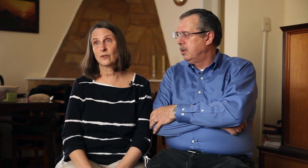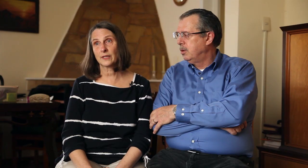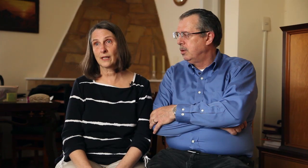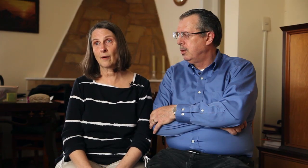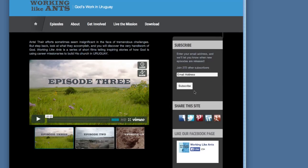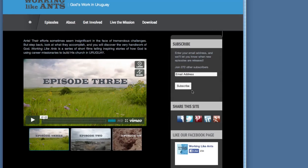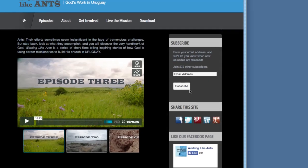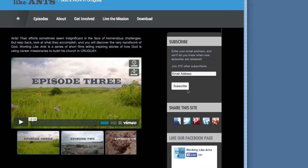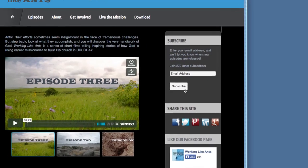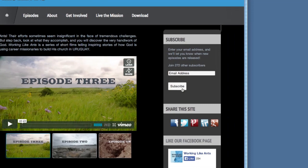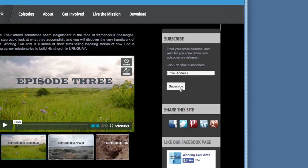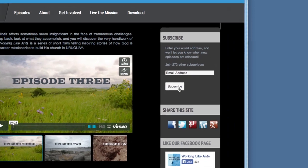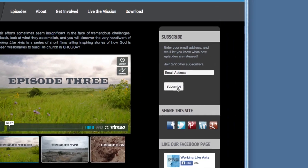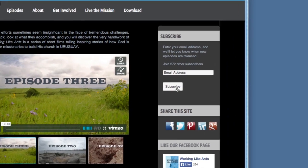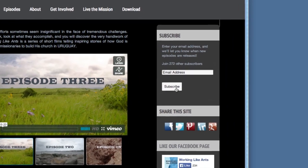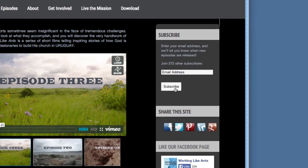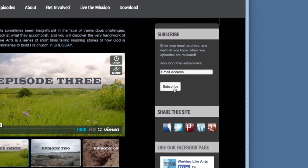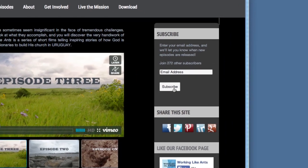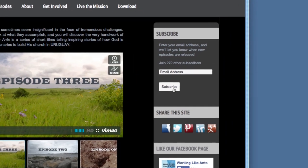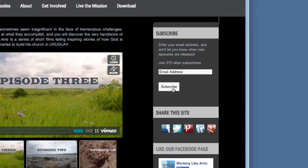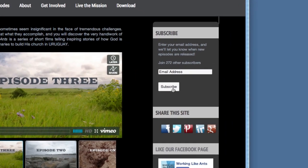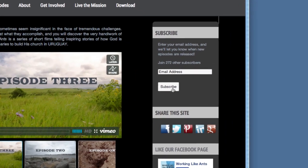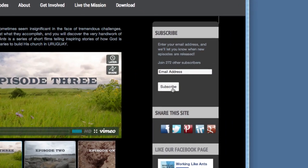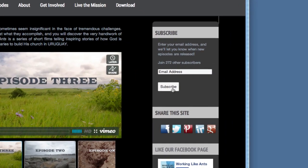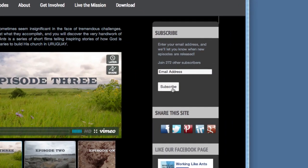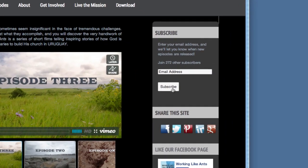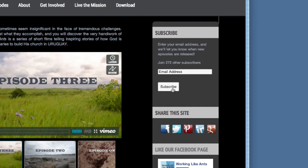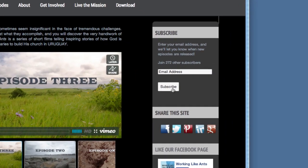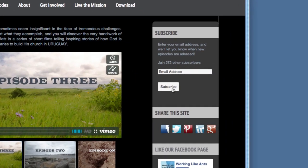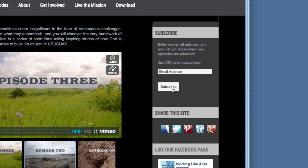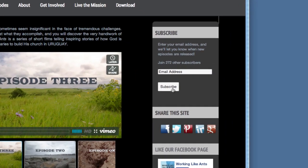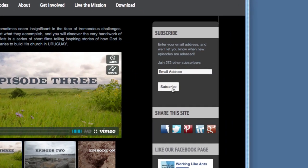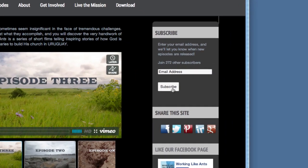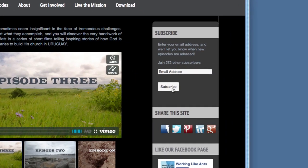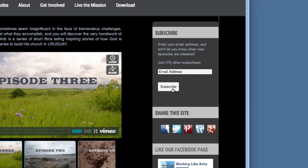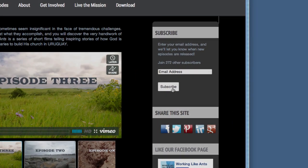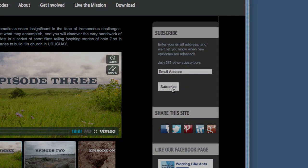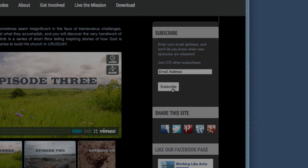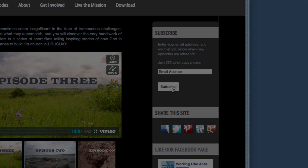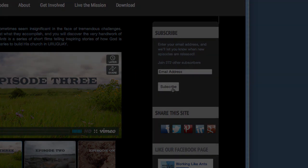use them. Don't miss an episode. Subscribe today at workinglikeants.org.